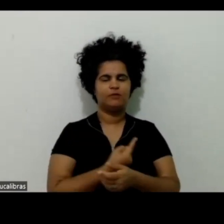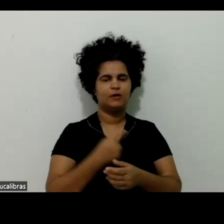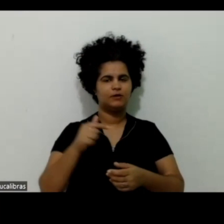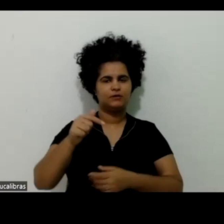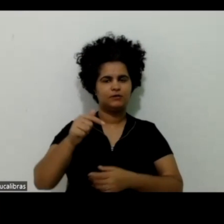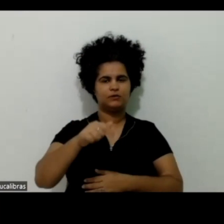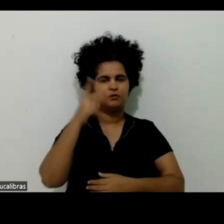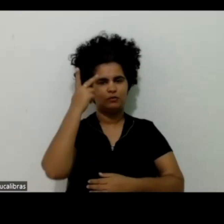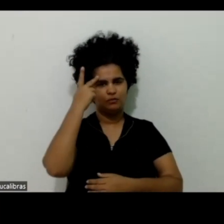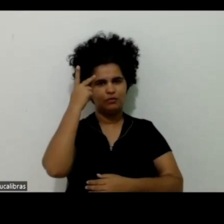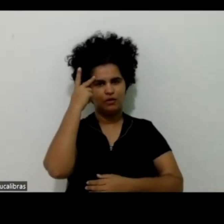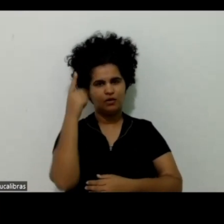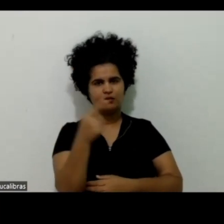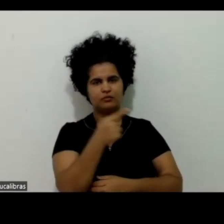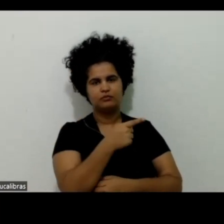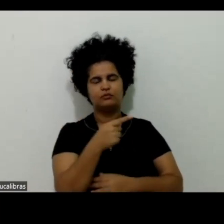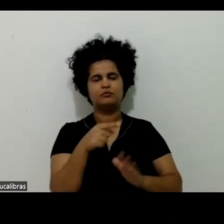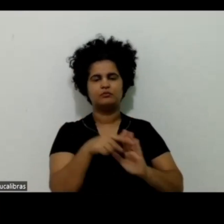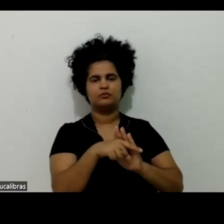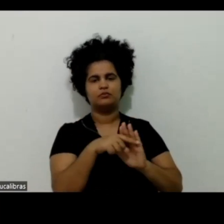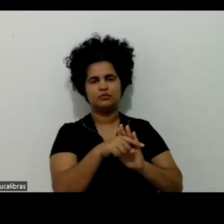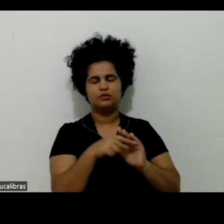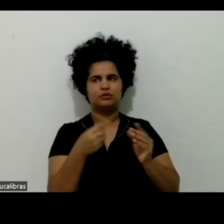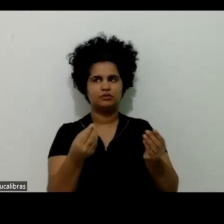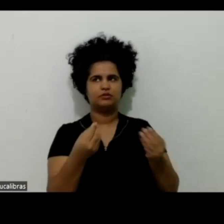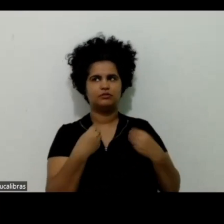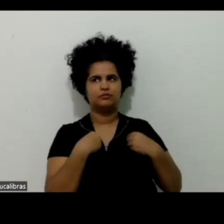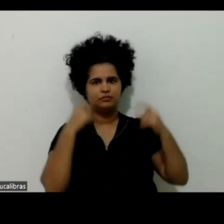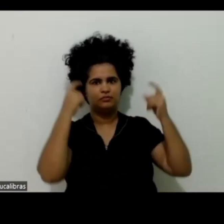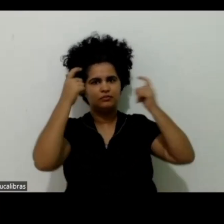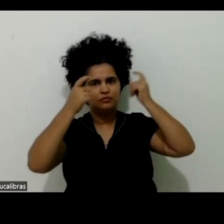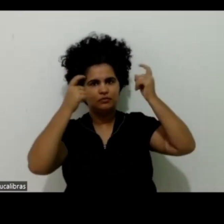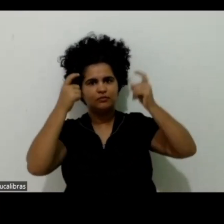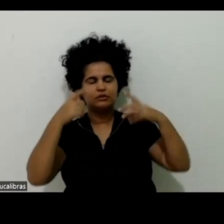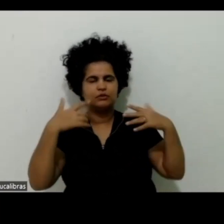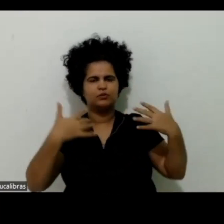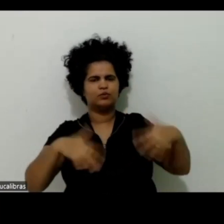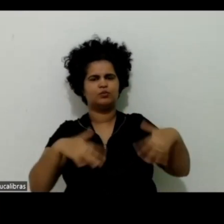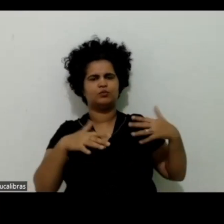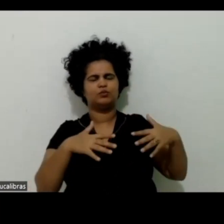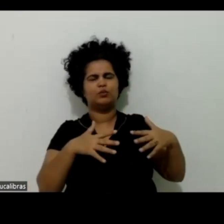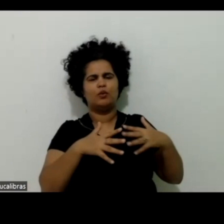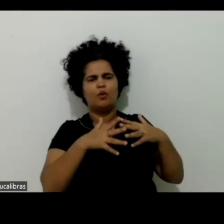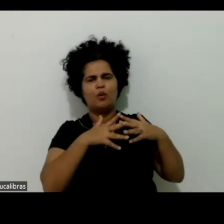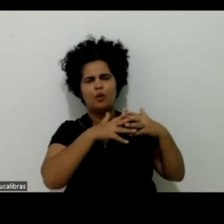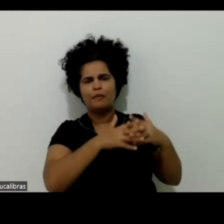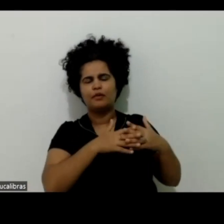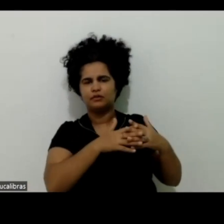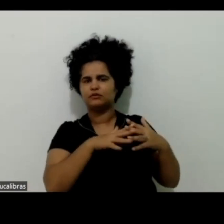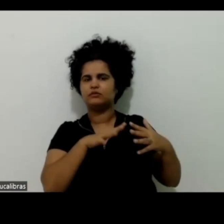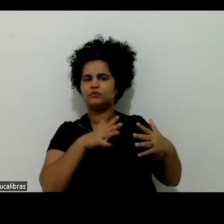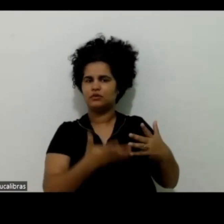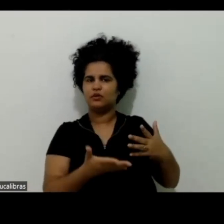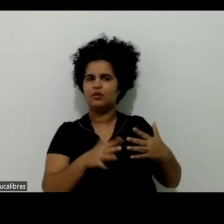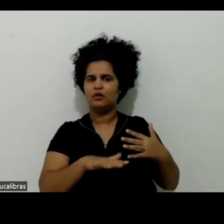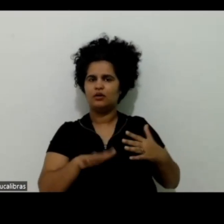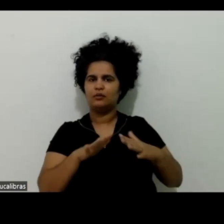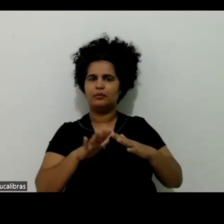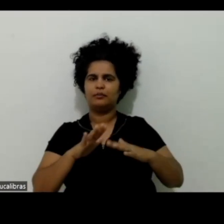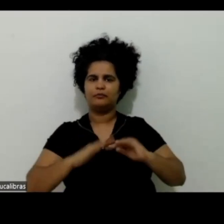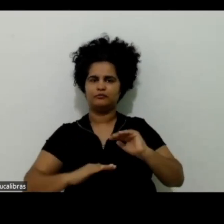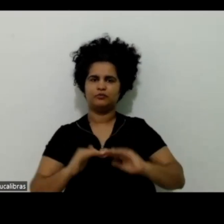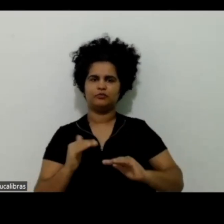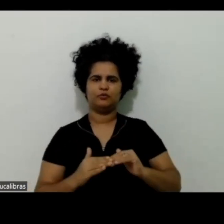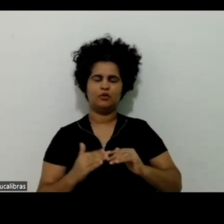acho que também é extremamente preocupante, nos revela uma contradição desmedida nessa profissão, né? Então, assim, o combate